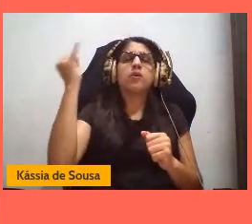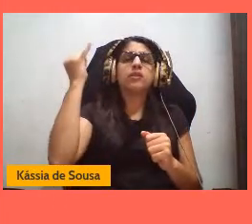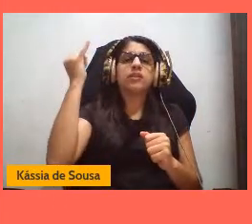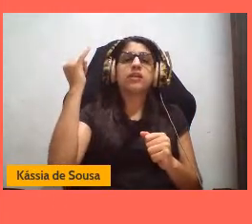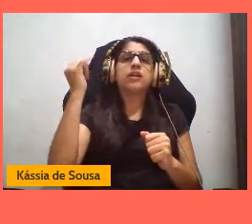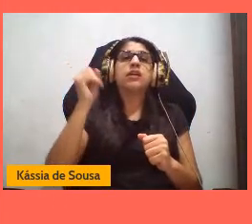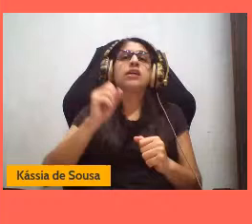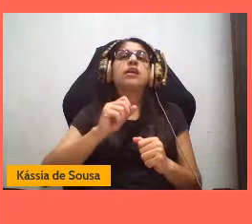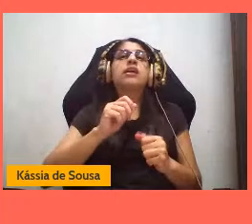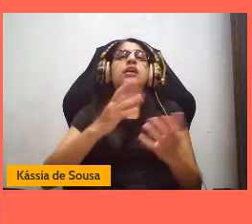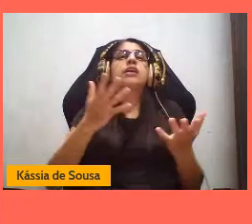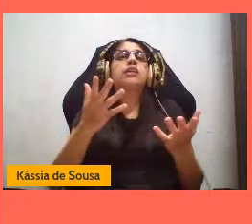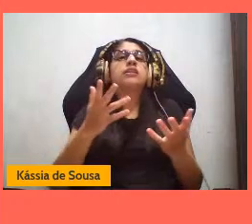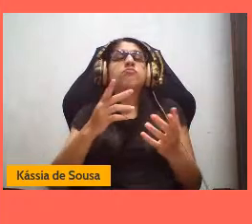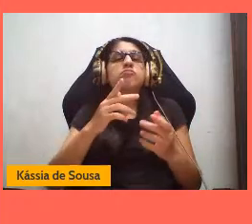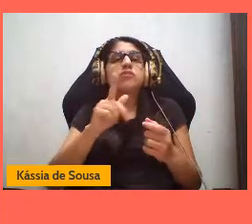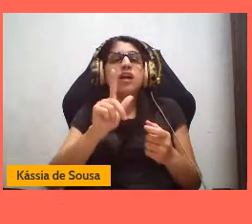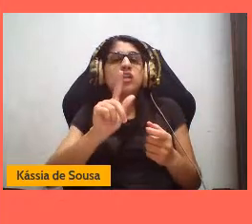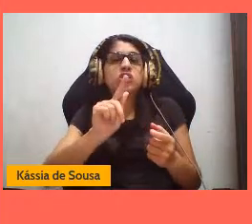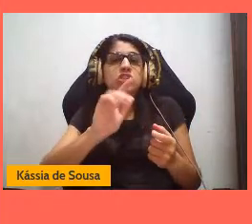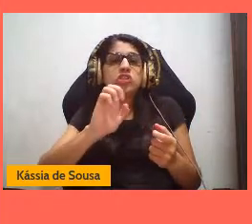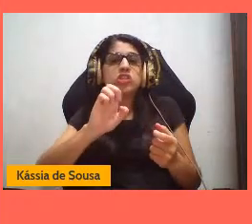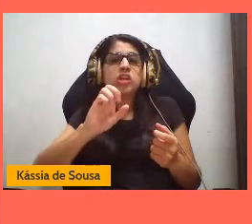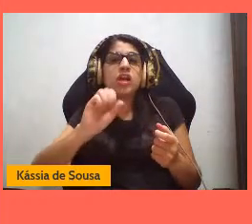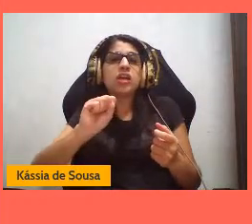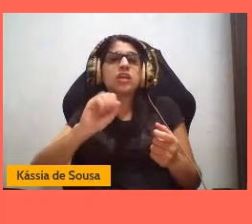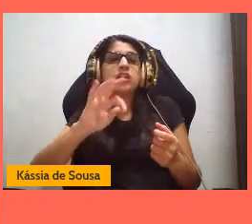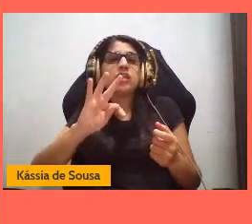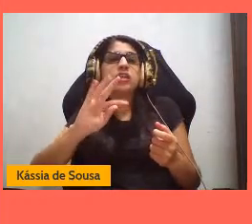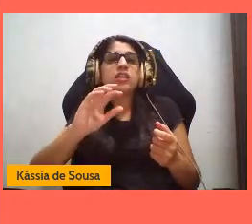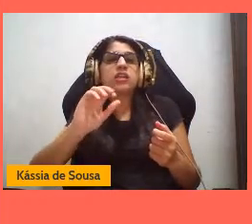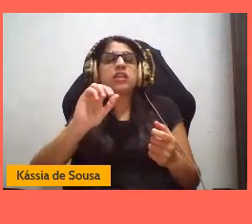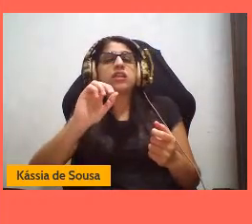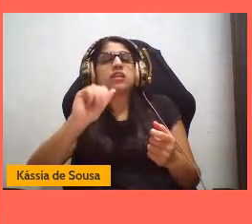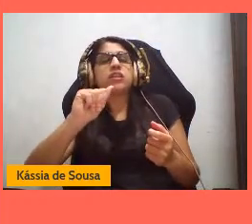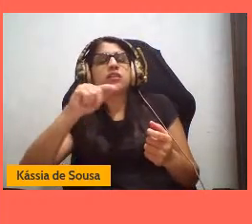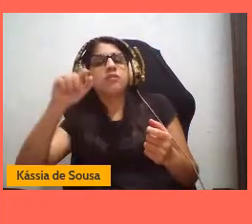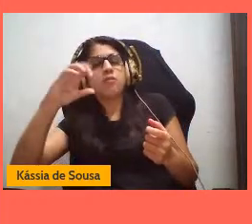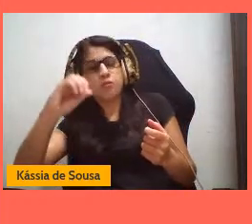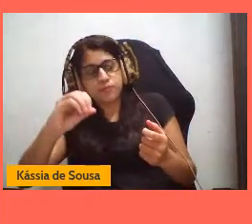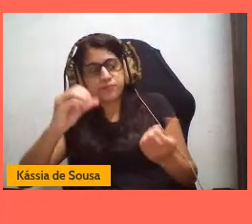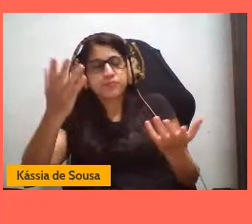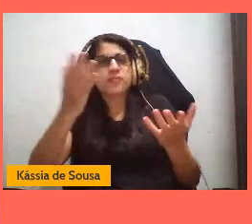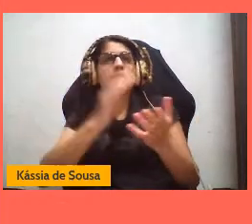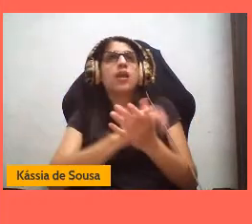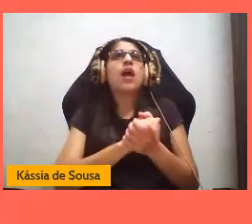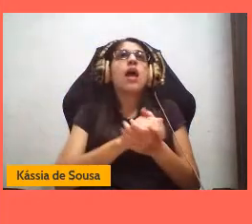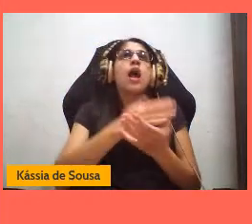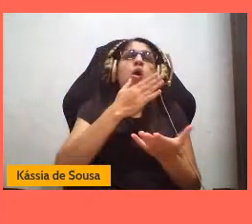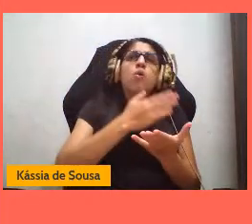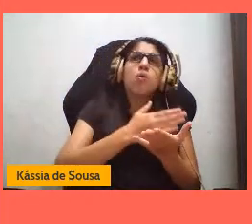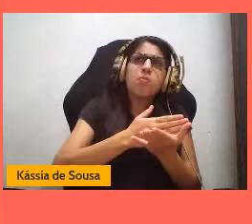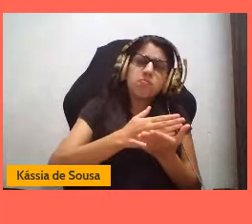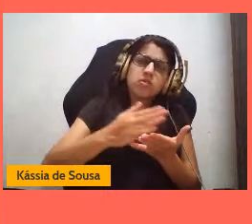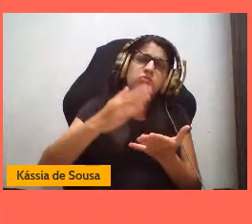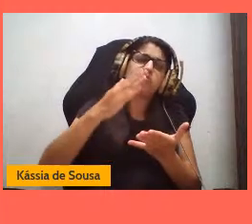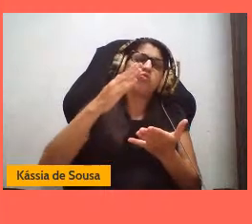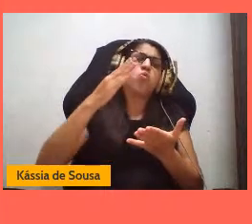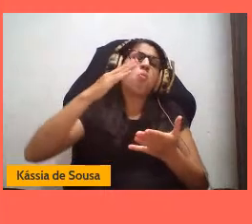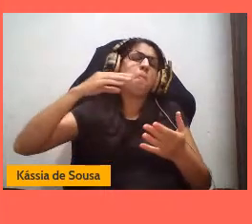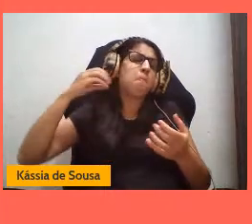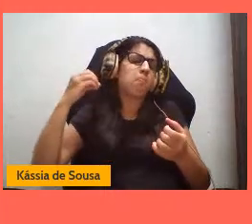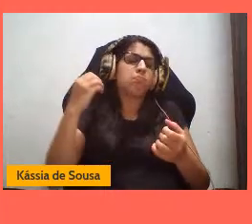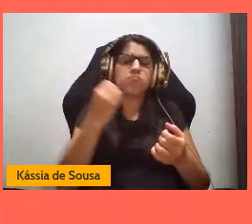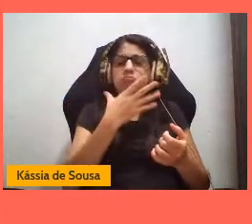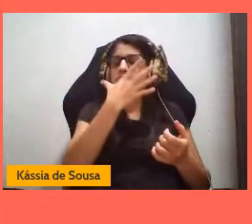gente vê, isso é uma prova, né, de que a gestão começou e começou muito bem,